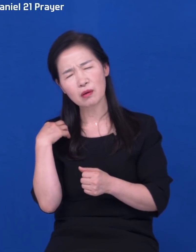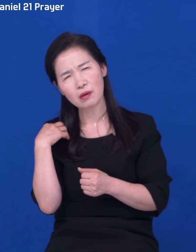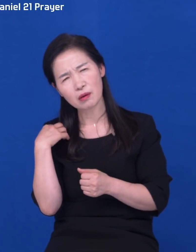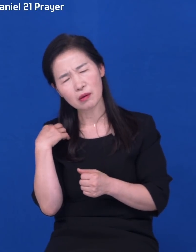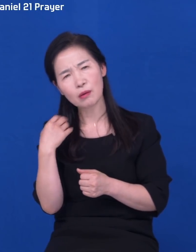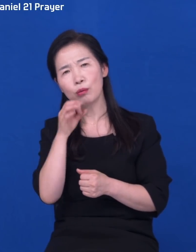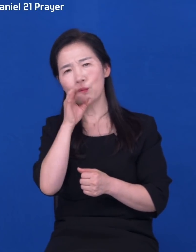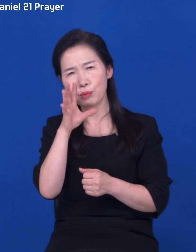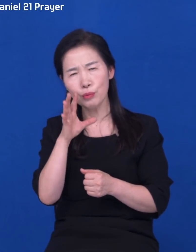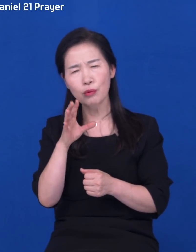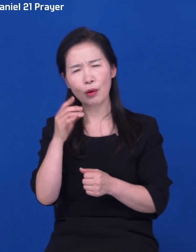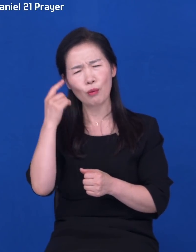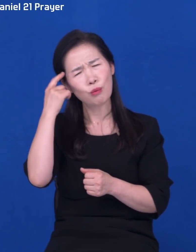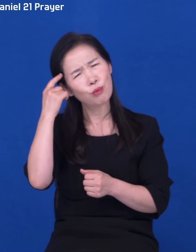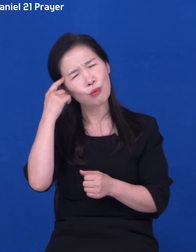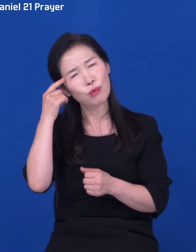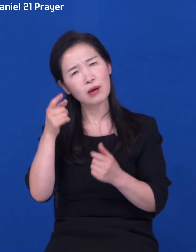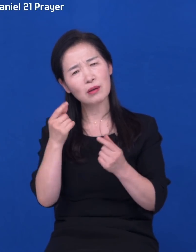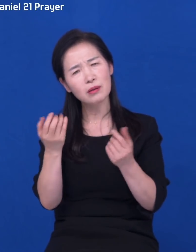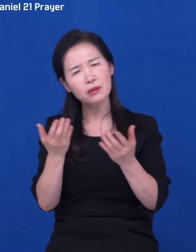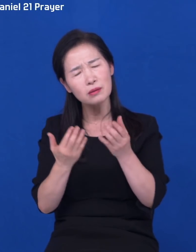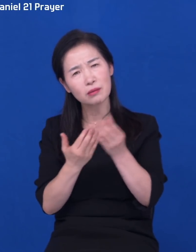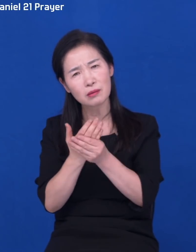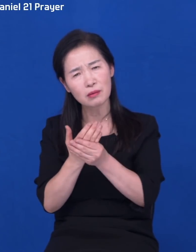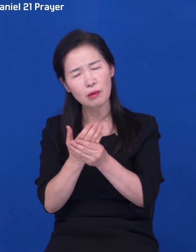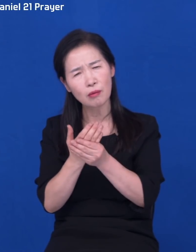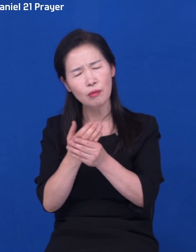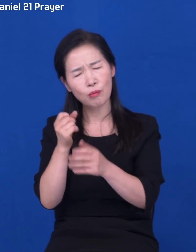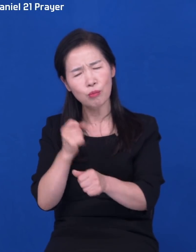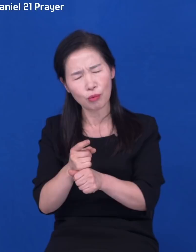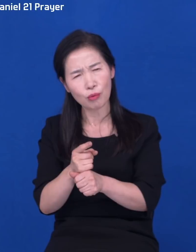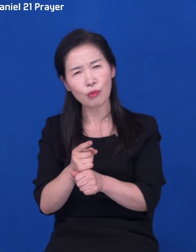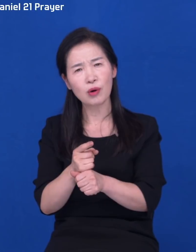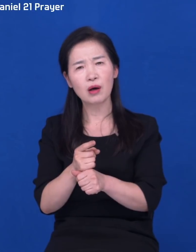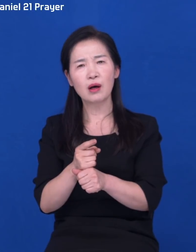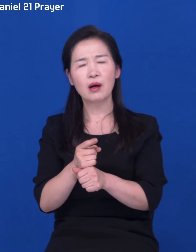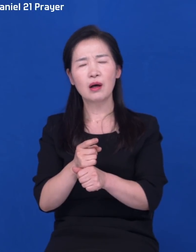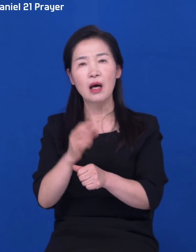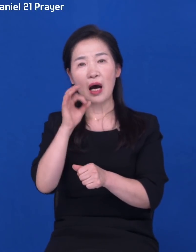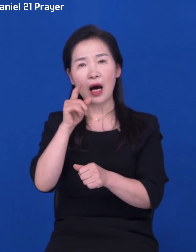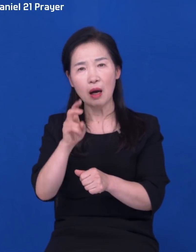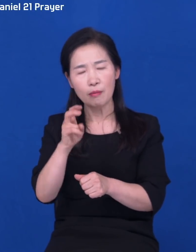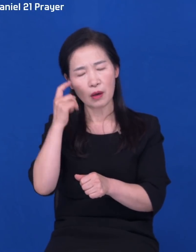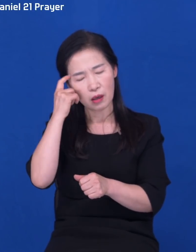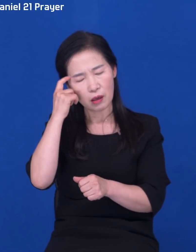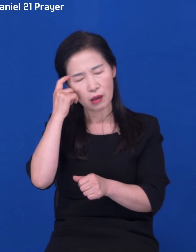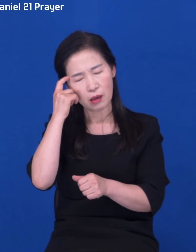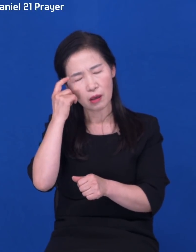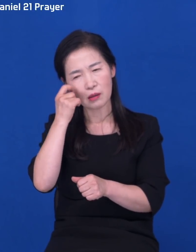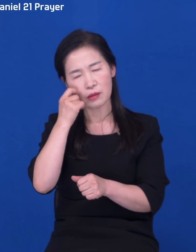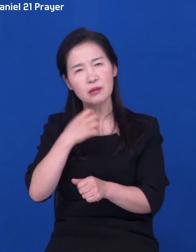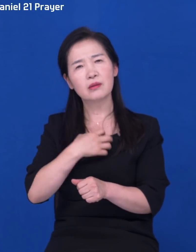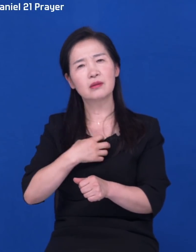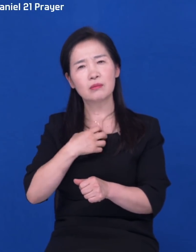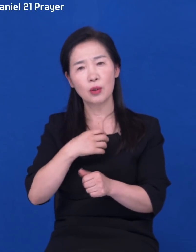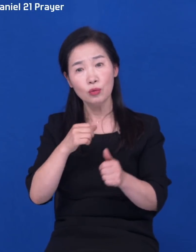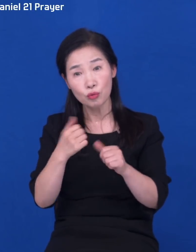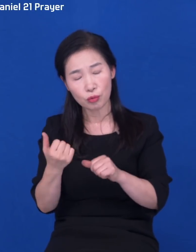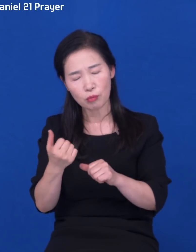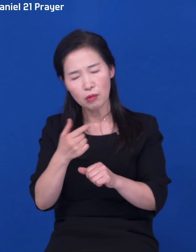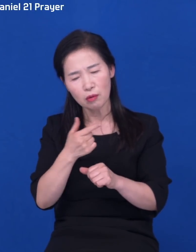이렇게 감당하기 어려운 일이 있을까? 암이라는 단어는 생각만 해도 너무 슬프고 그리고 죽음이란 단어는 너무